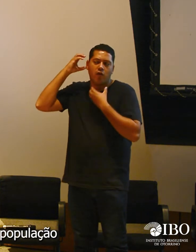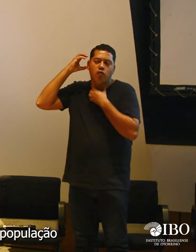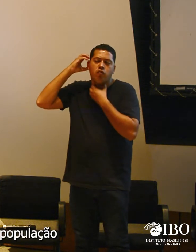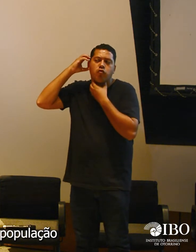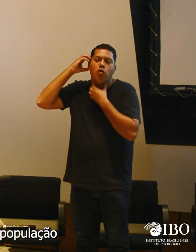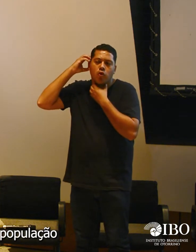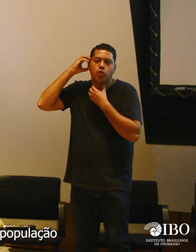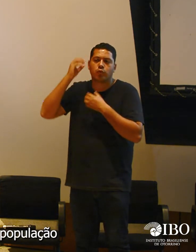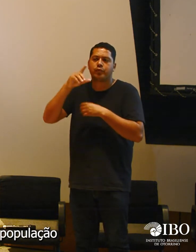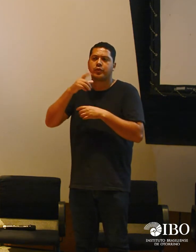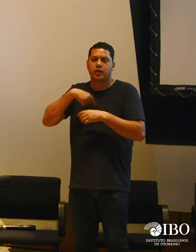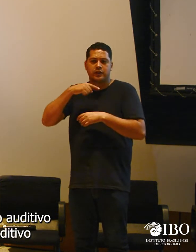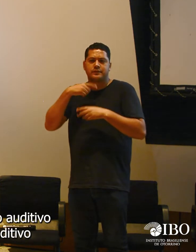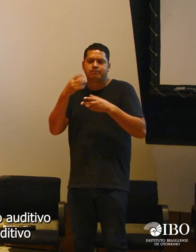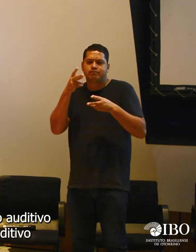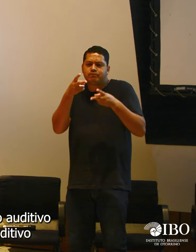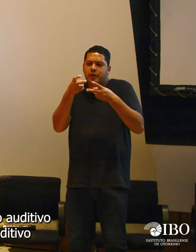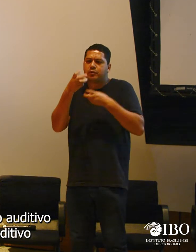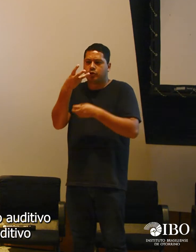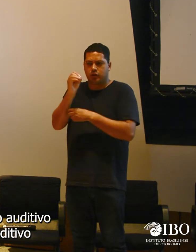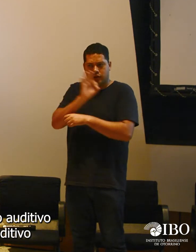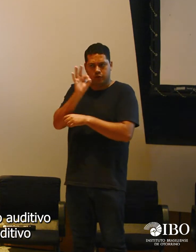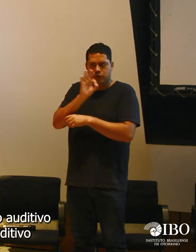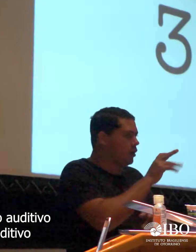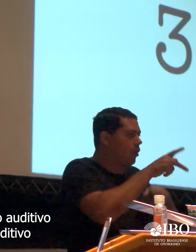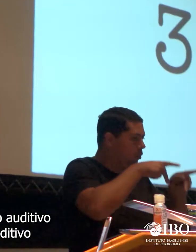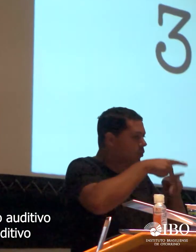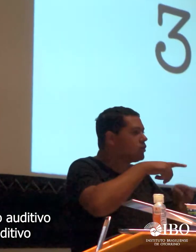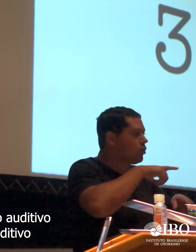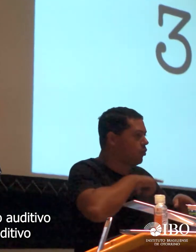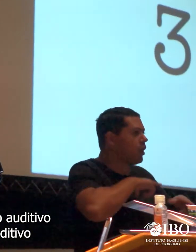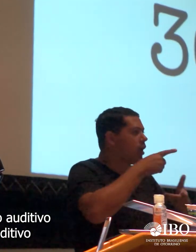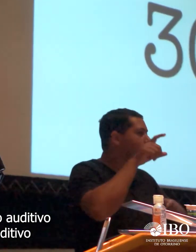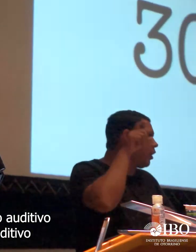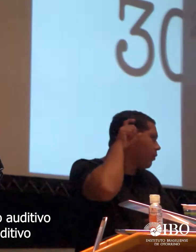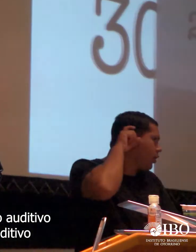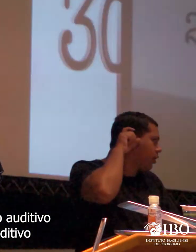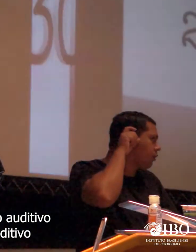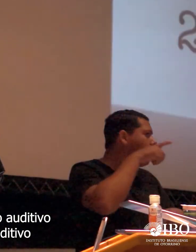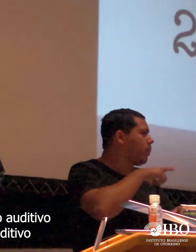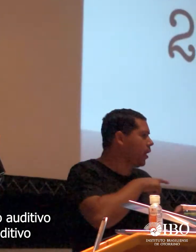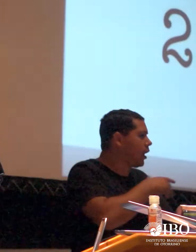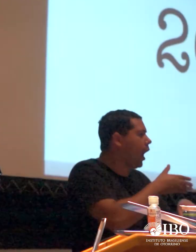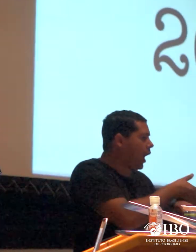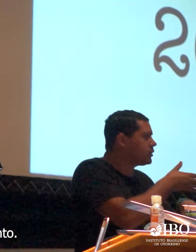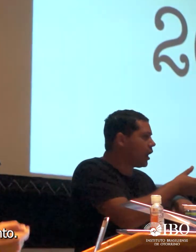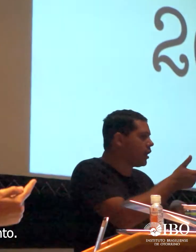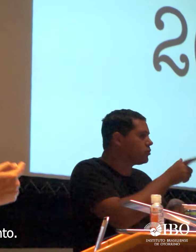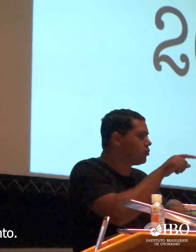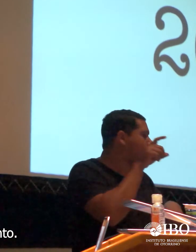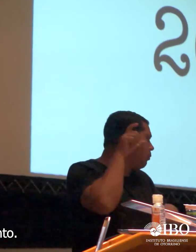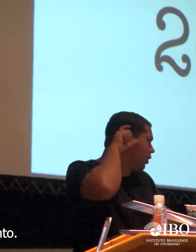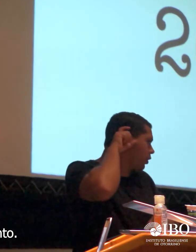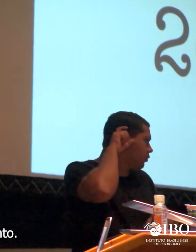de 30% da população que tem indicação de aparelho auditivo tem acesso ao aparelho auditivo. E